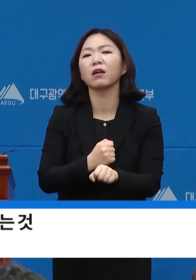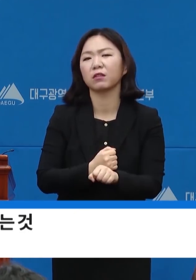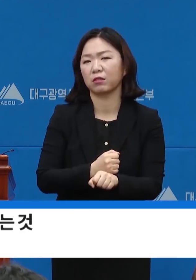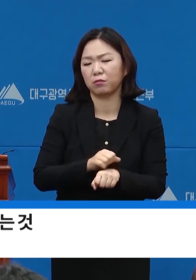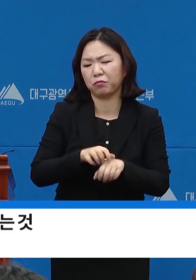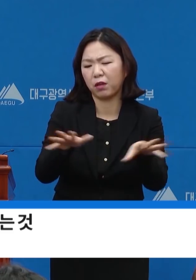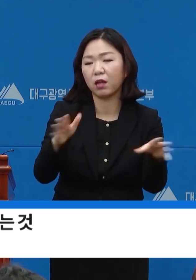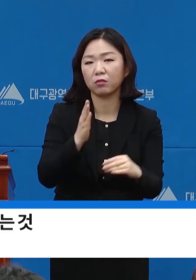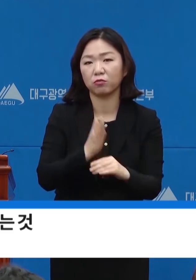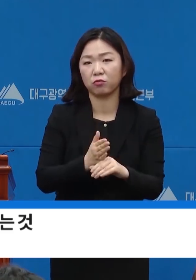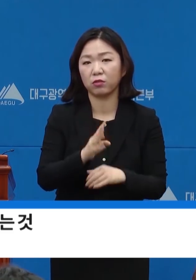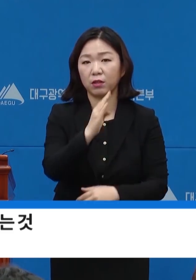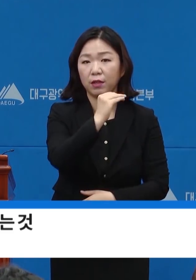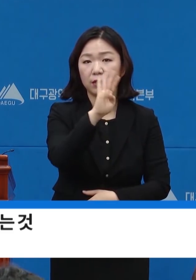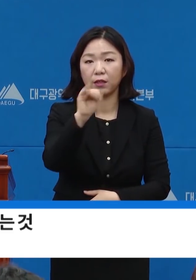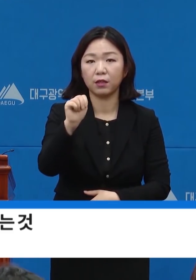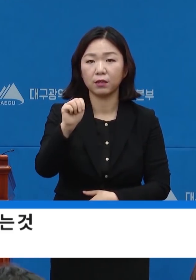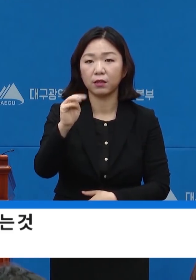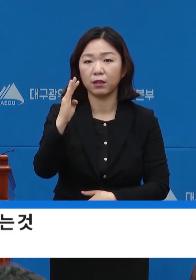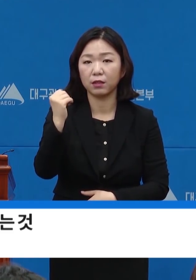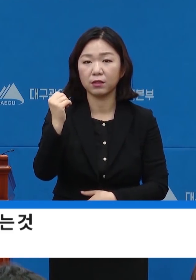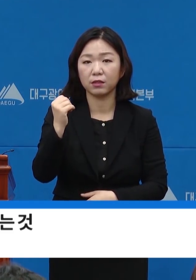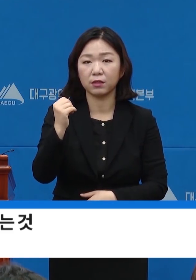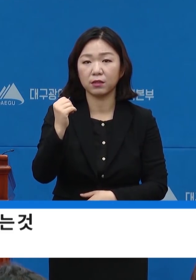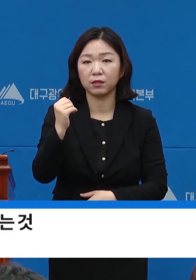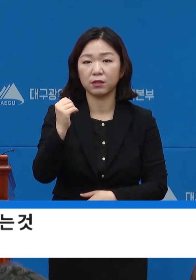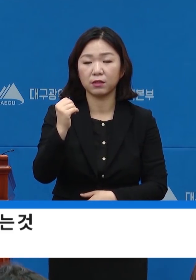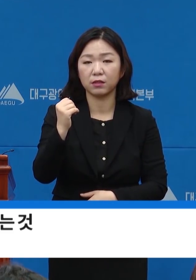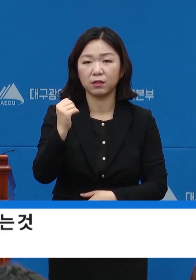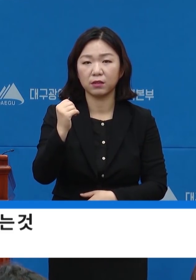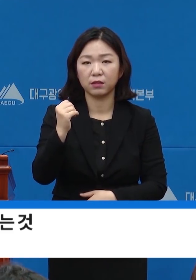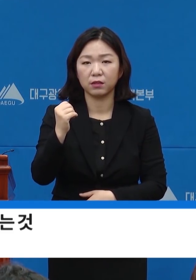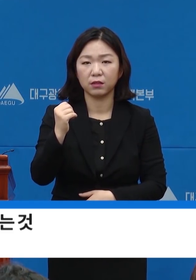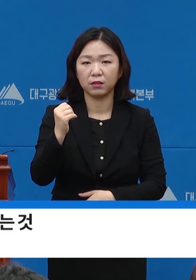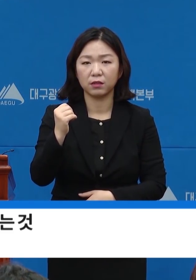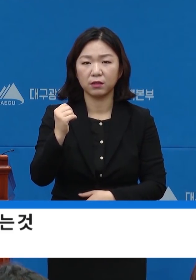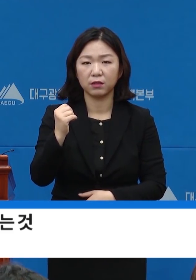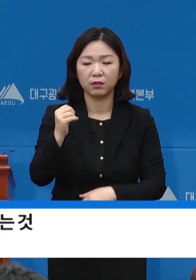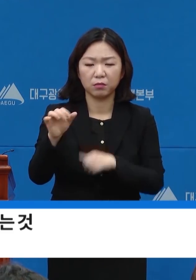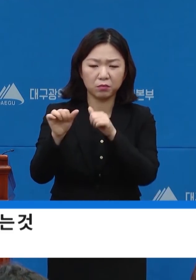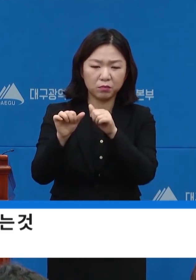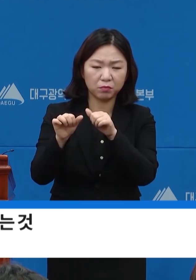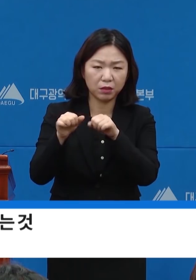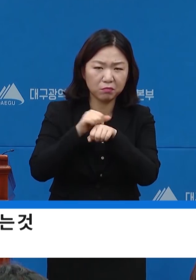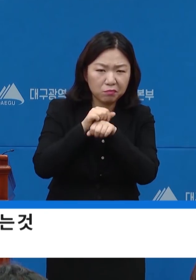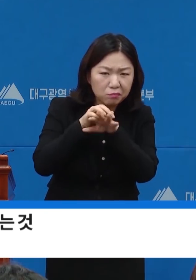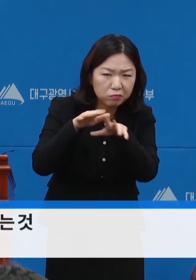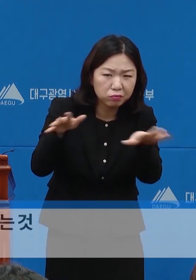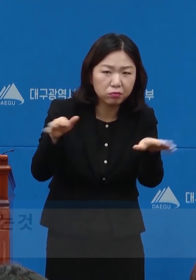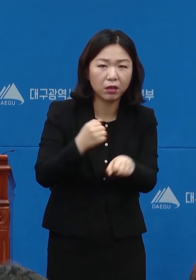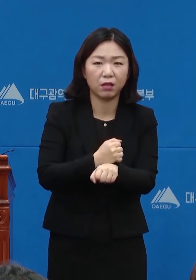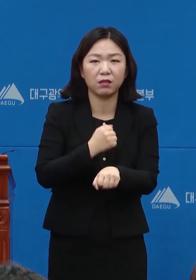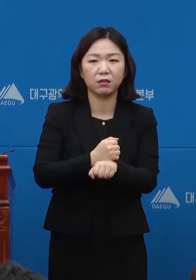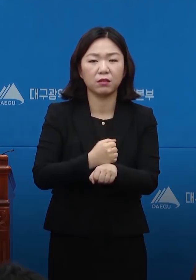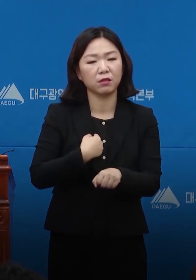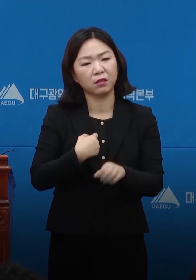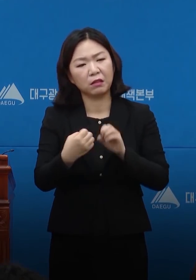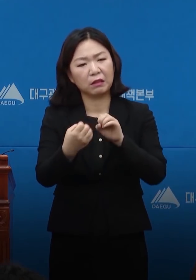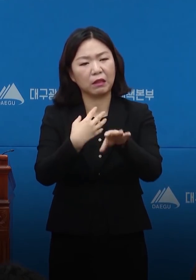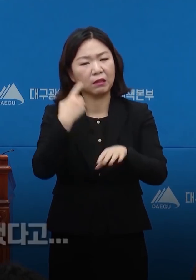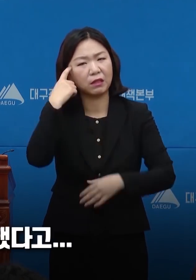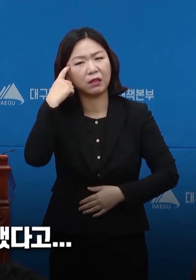얘기합니다. SNS상에서 의도를 가지고 함부로 얘기하는 것 그거 대꾸할 가치도 없습니다.